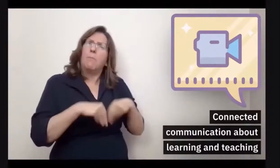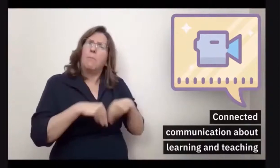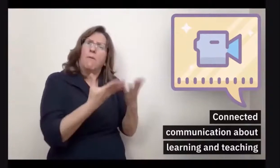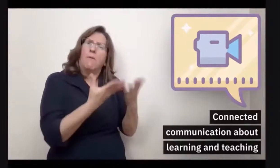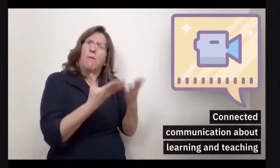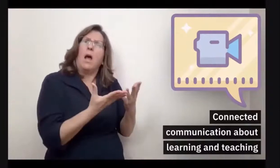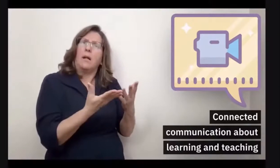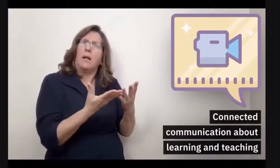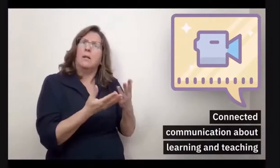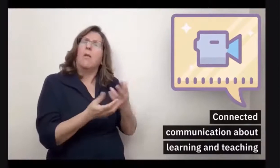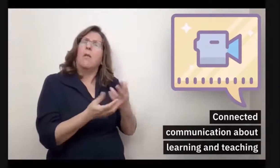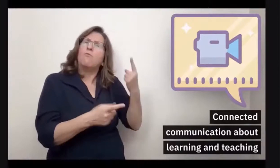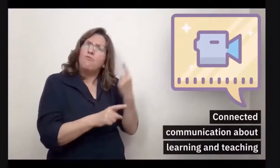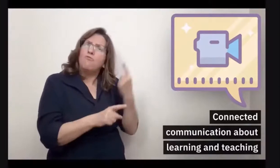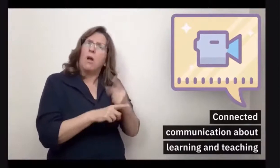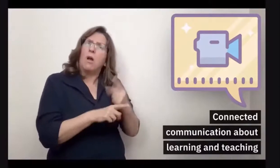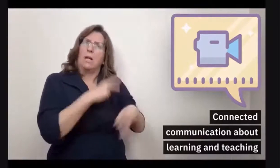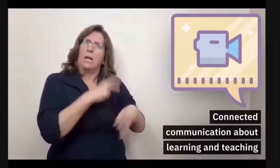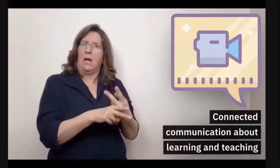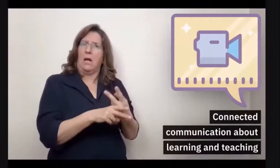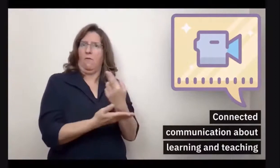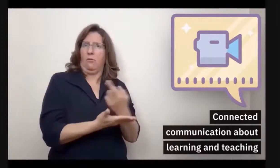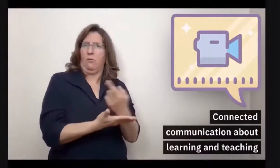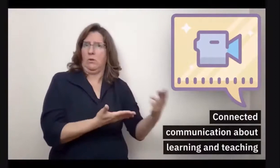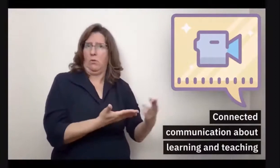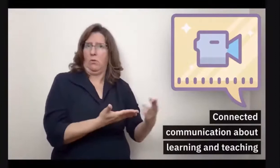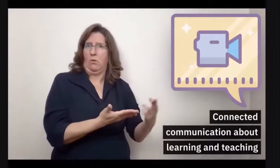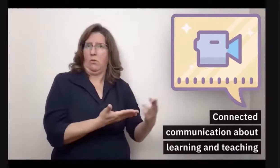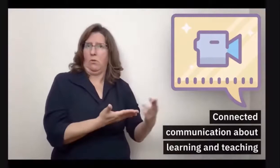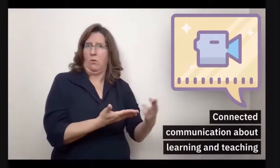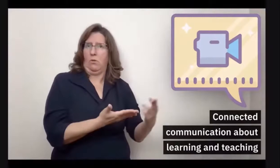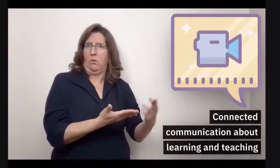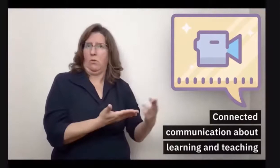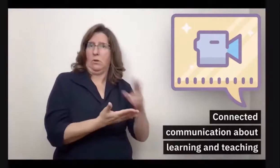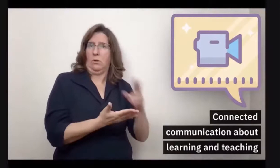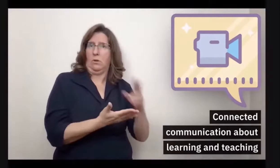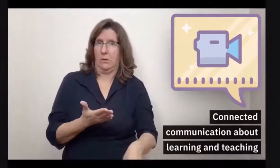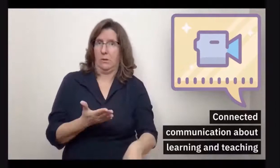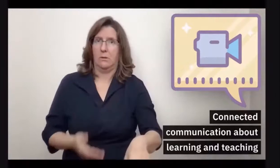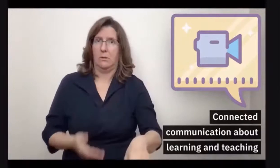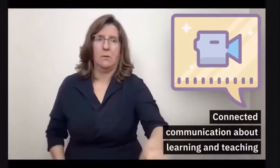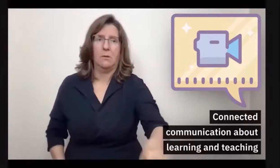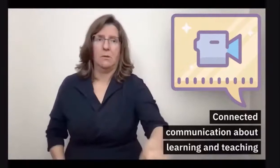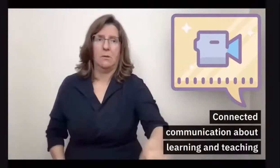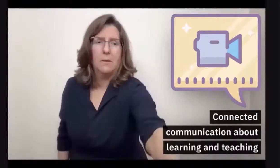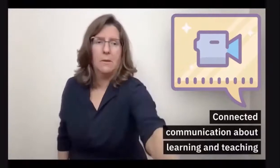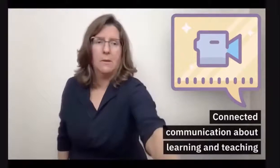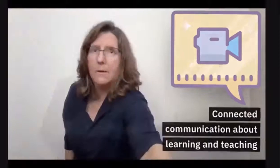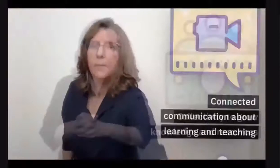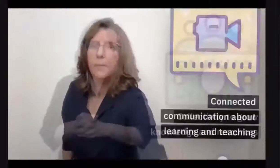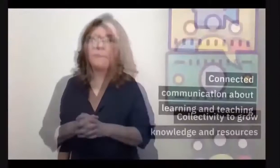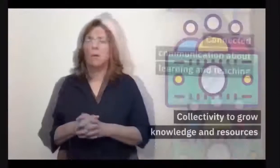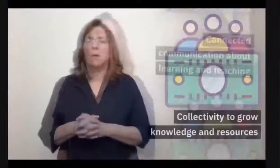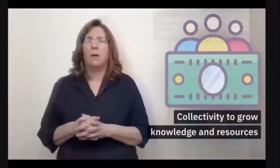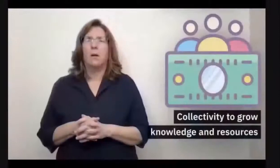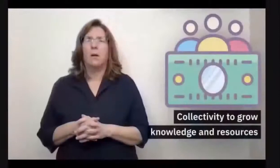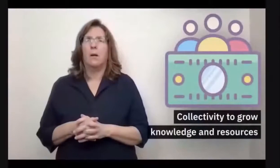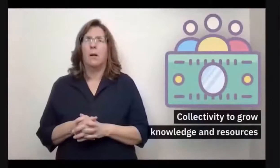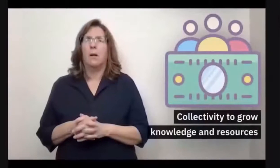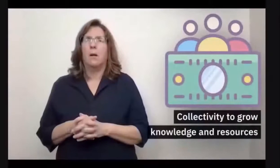El objetivo de las prácticas de educación abierta es hacer crecer el conocimiento colectivo y los recursos